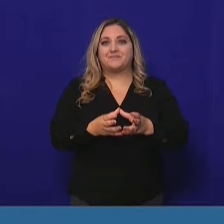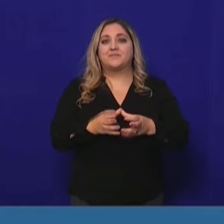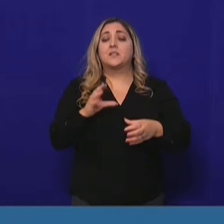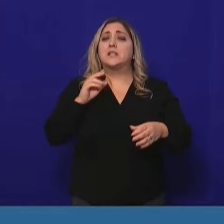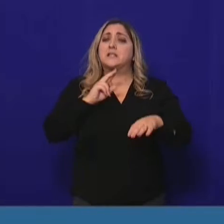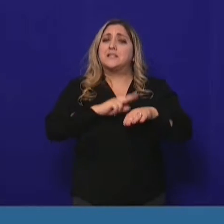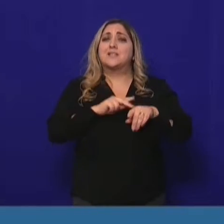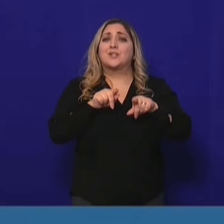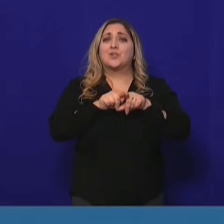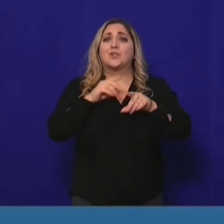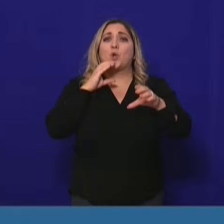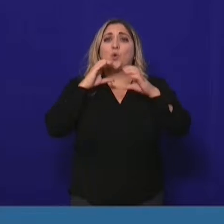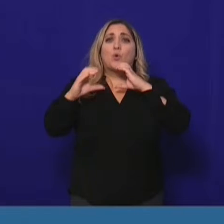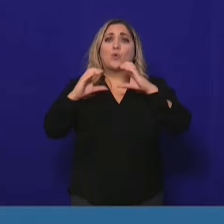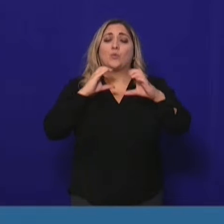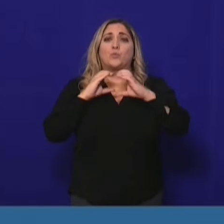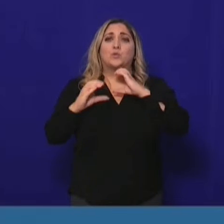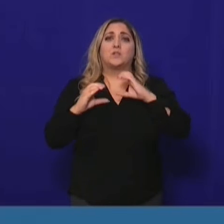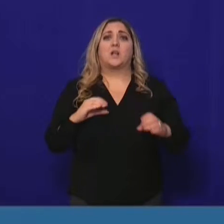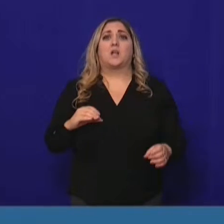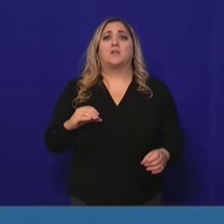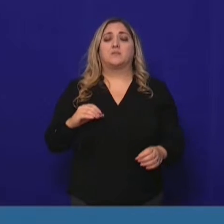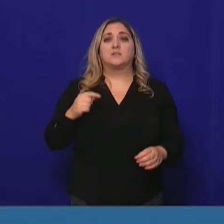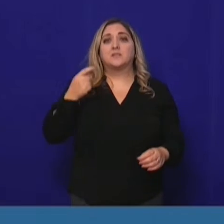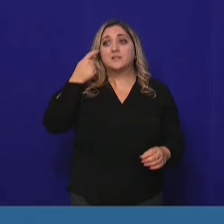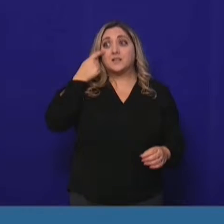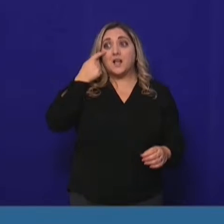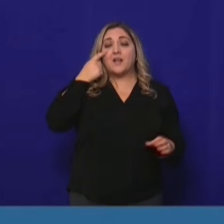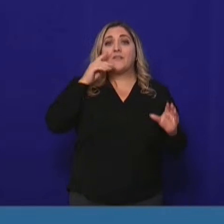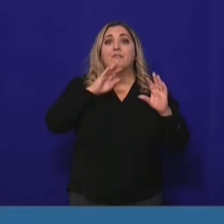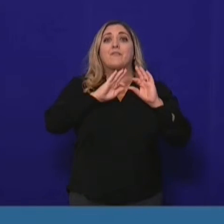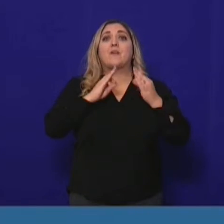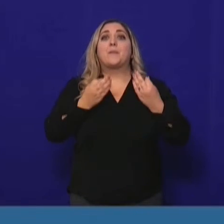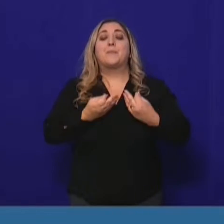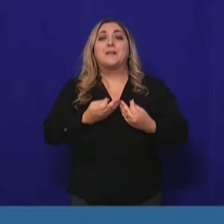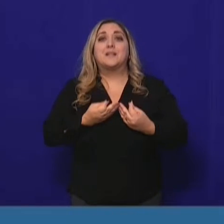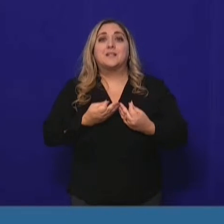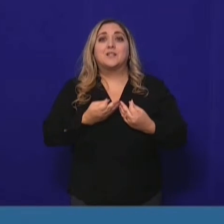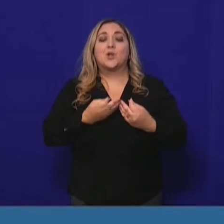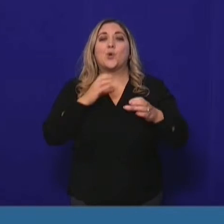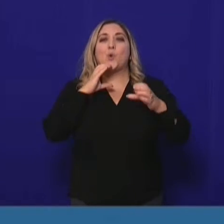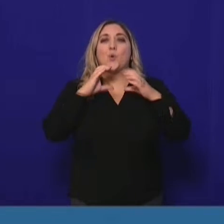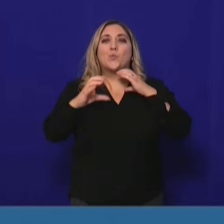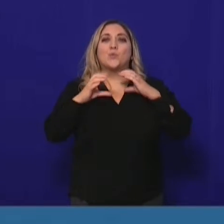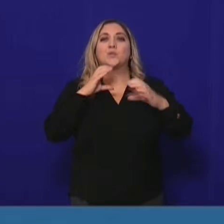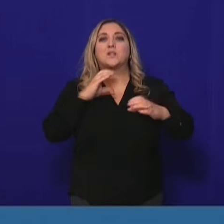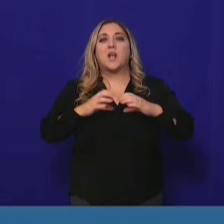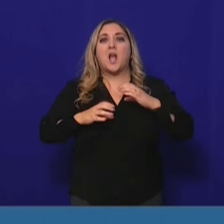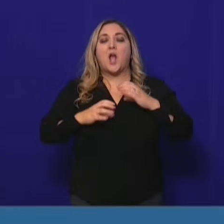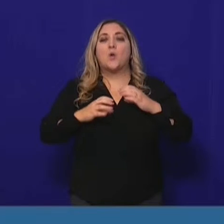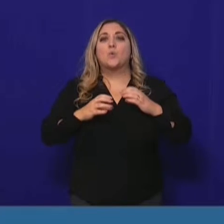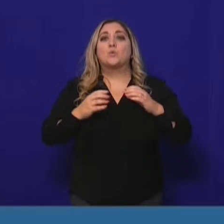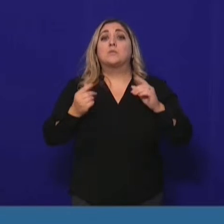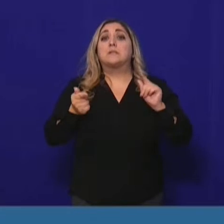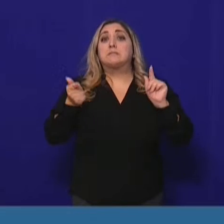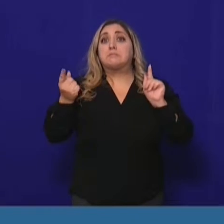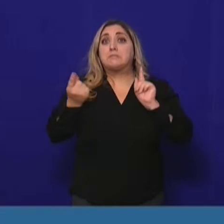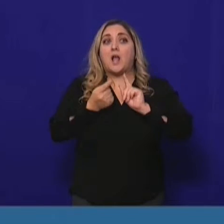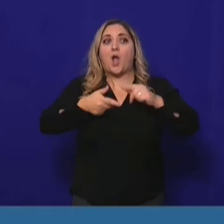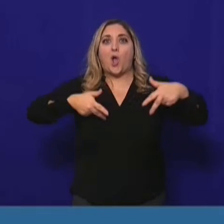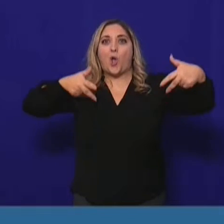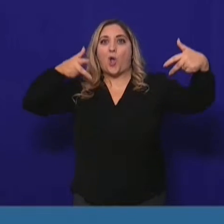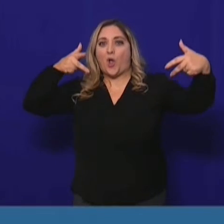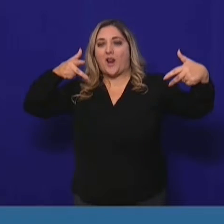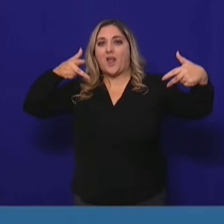nistgħu nikkomunikaw, tieħu piċir tara familji li jitkellmu u jaraw li huma jistgħu anke jiltaqgħu online,